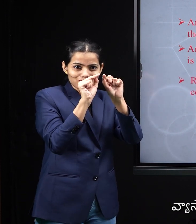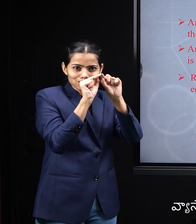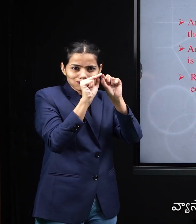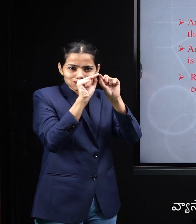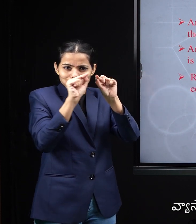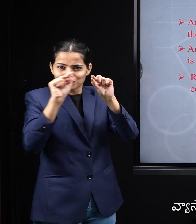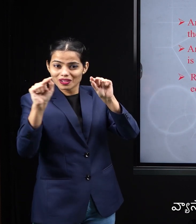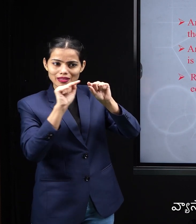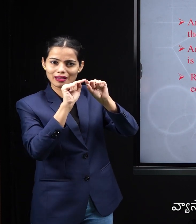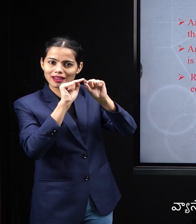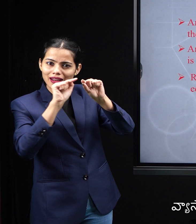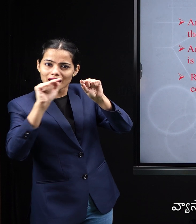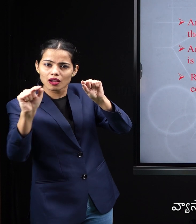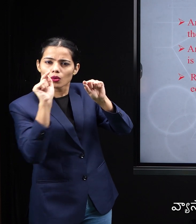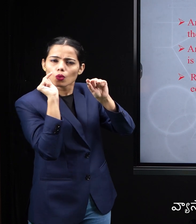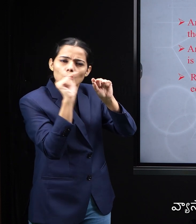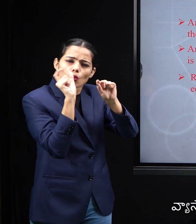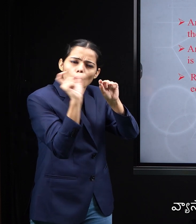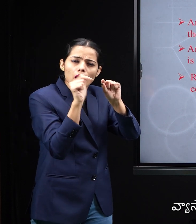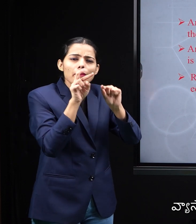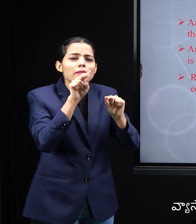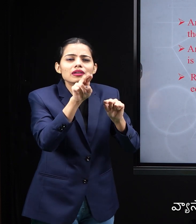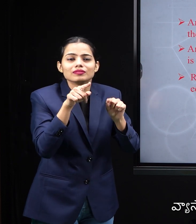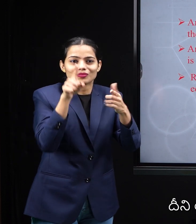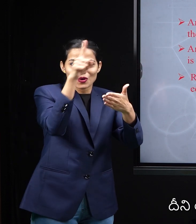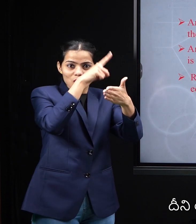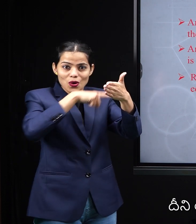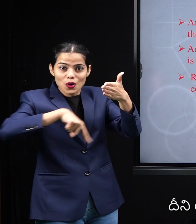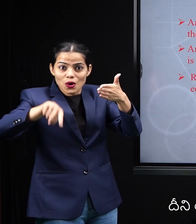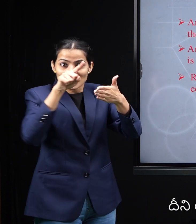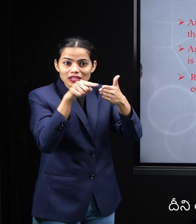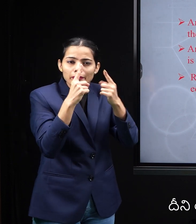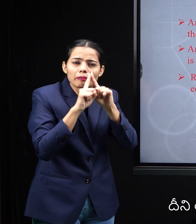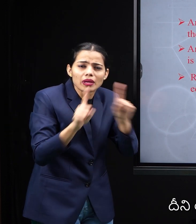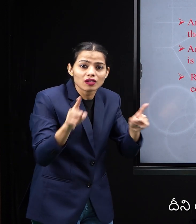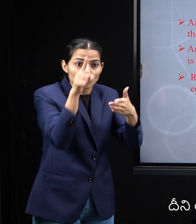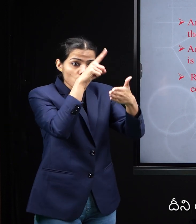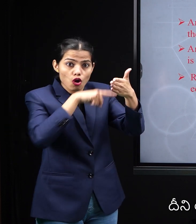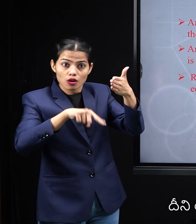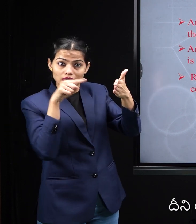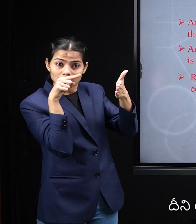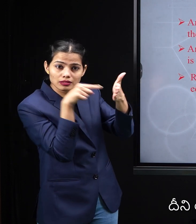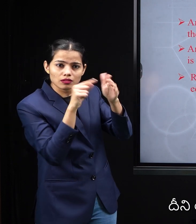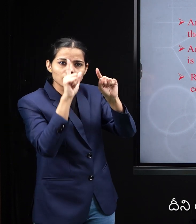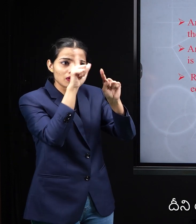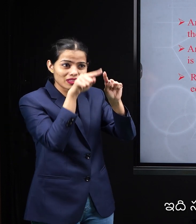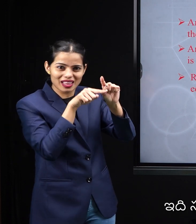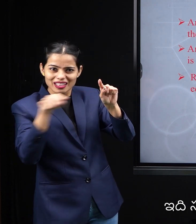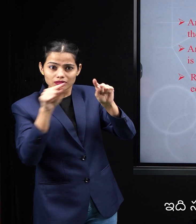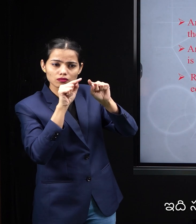వ్యాసార్థం అనేది లాటిన్ పదం. దీని అర్థం కిరణం, కానీ సర్కిళ్లలో ఇది